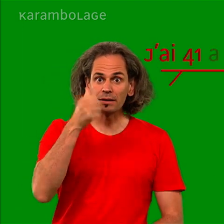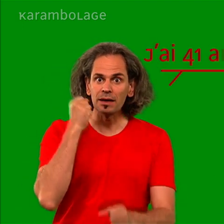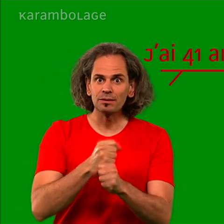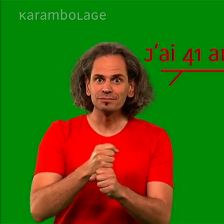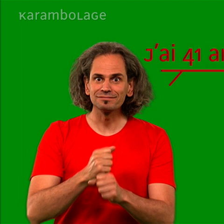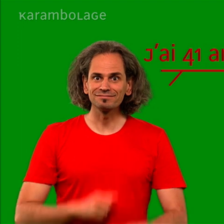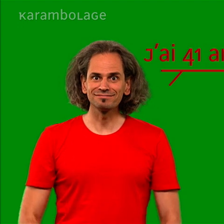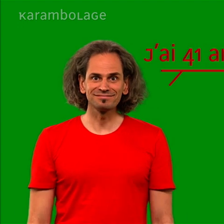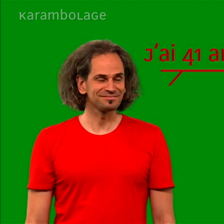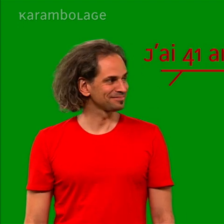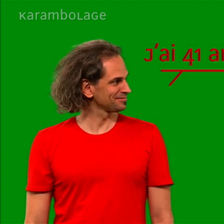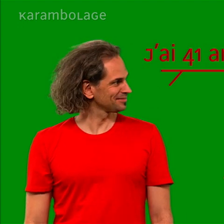Ich bin 41 Jahre alt.